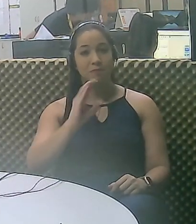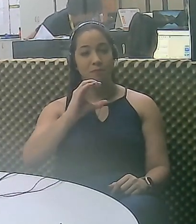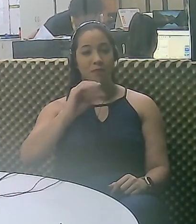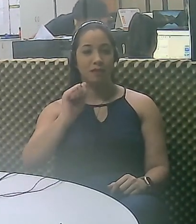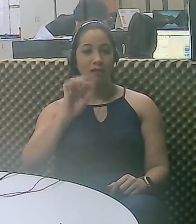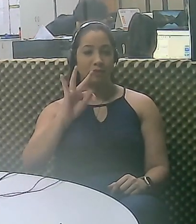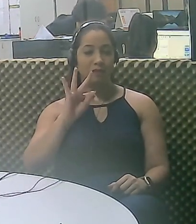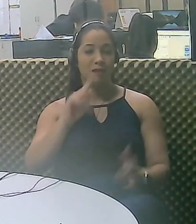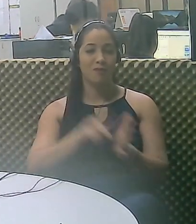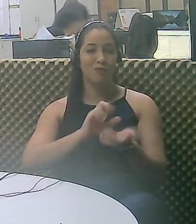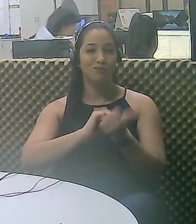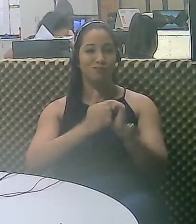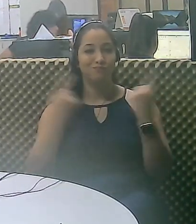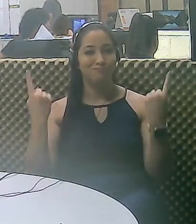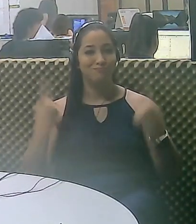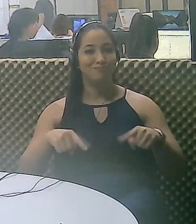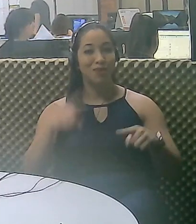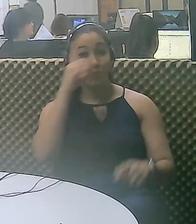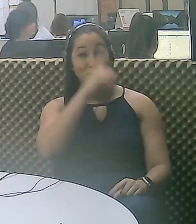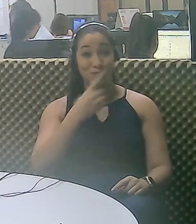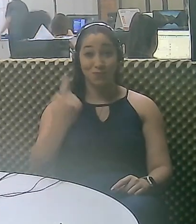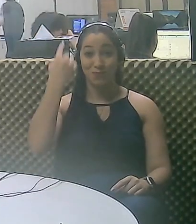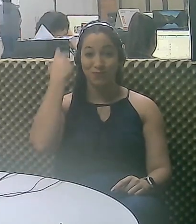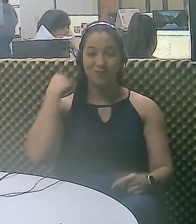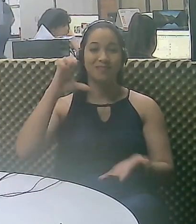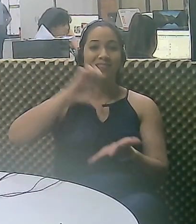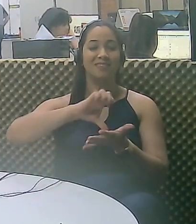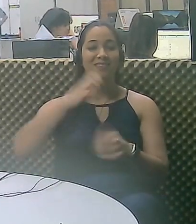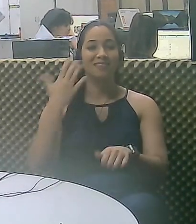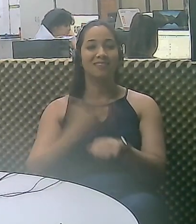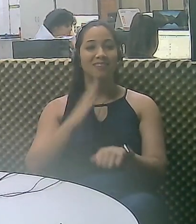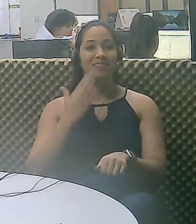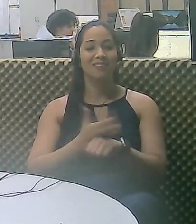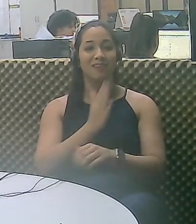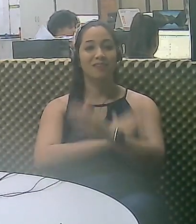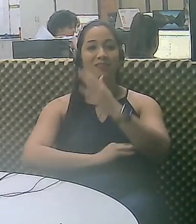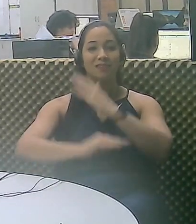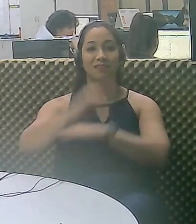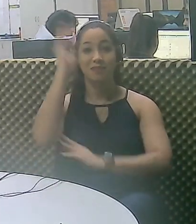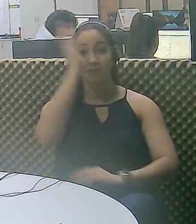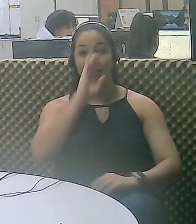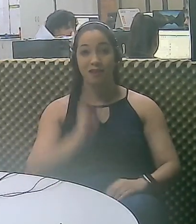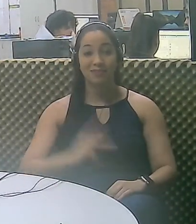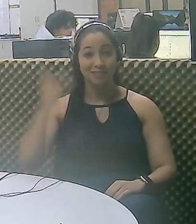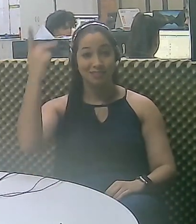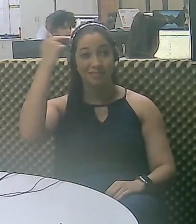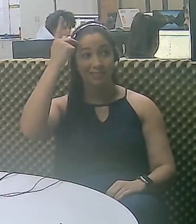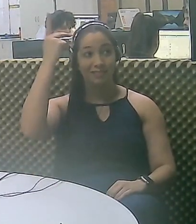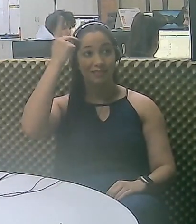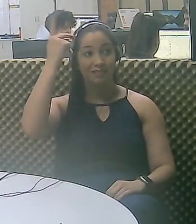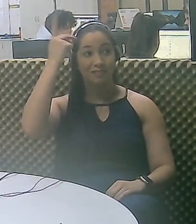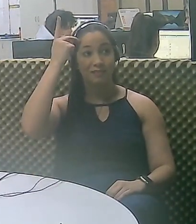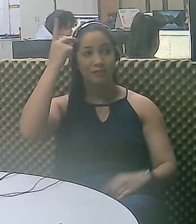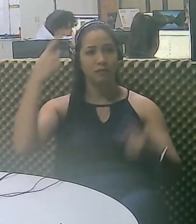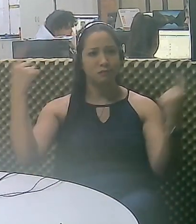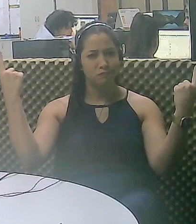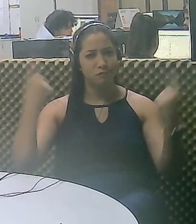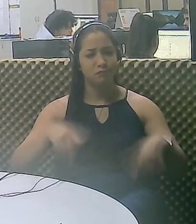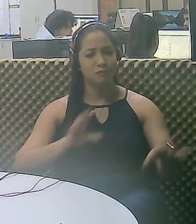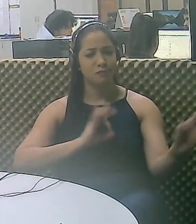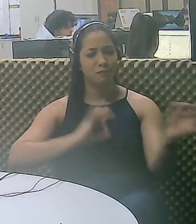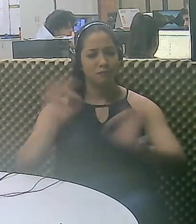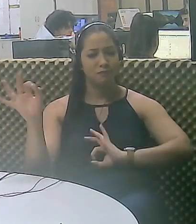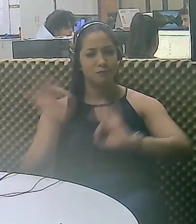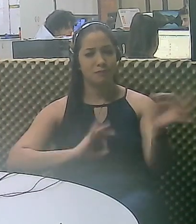de atletismo, disputado neste domingo no Centro de Treinamento Paralímpico Brasileiro em São Paulo. A competição foi